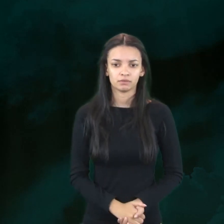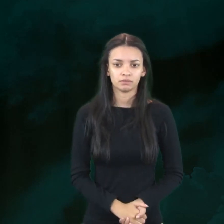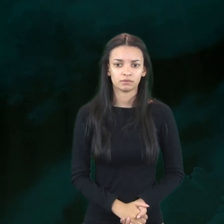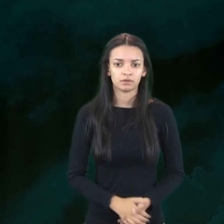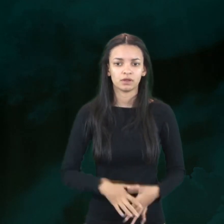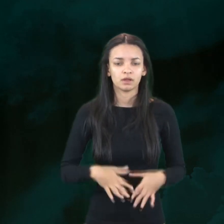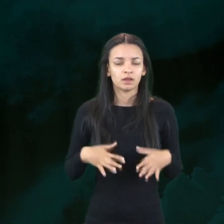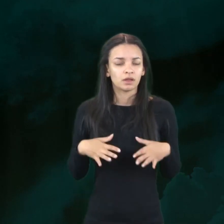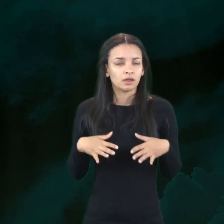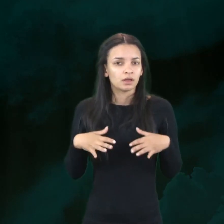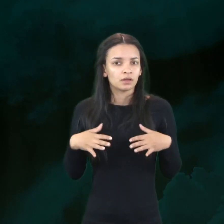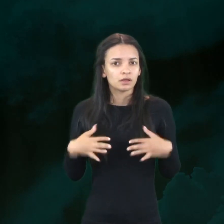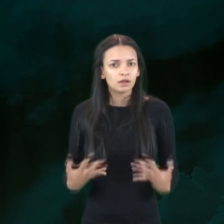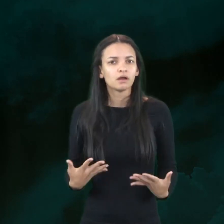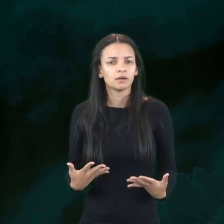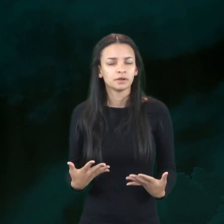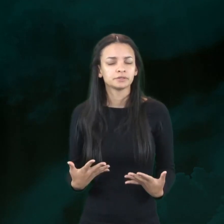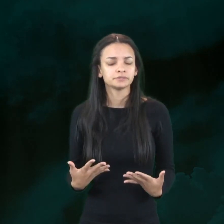que o Senhor possa